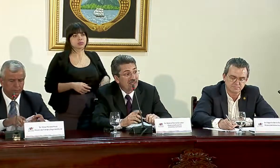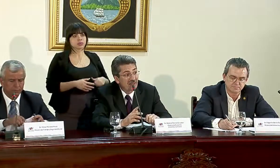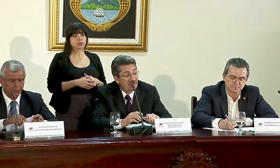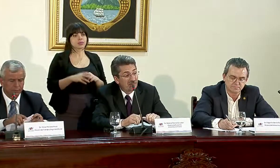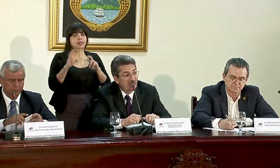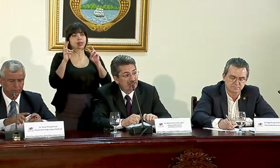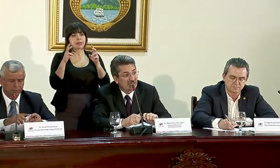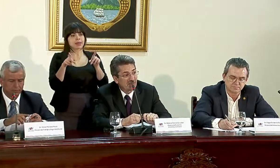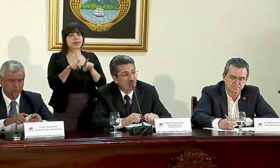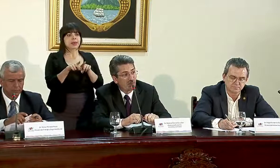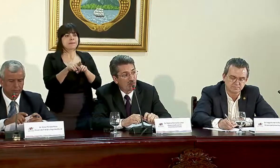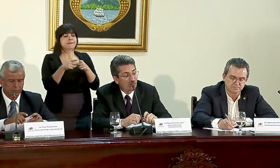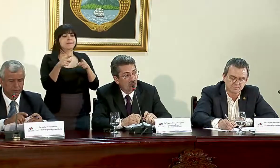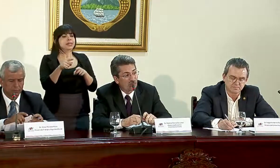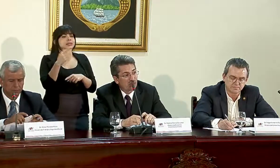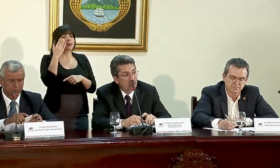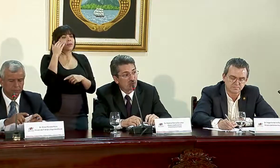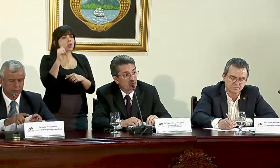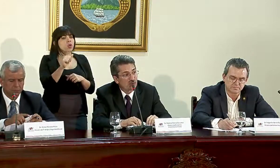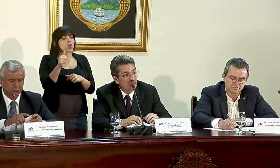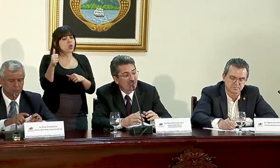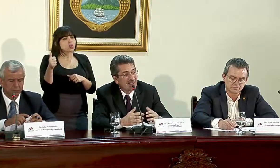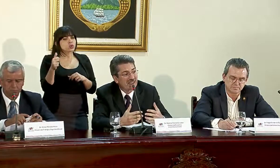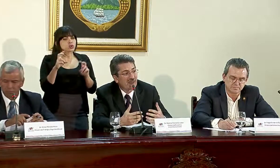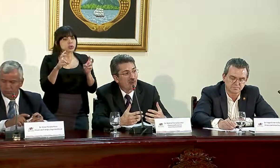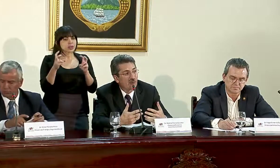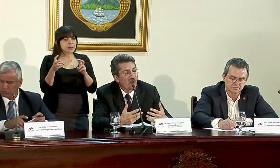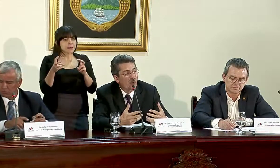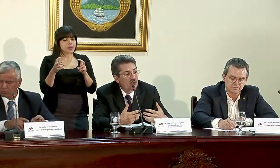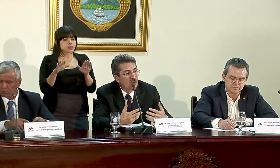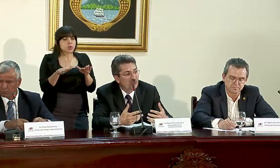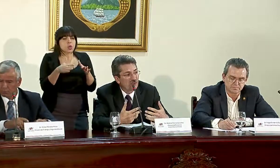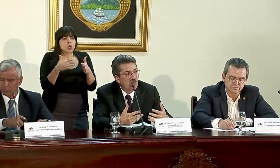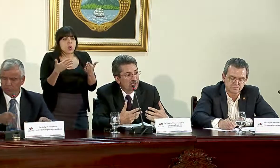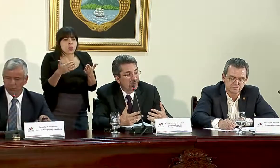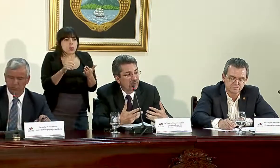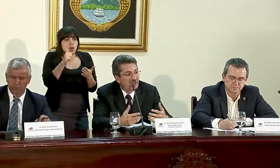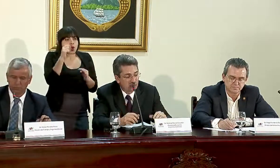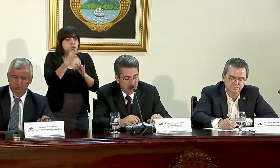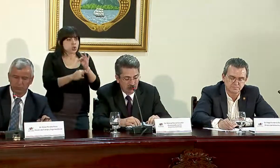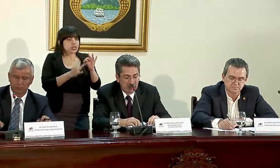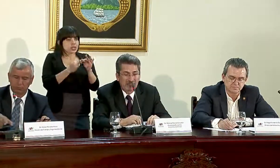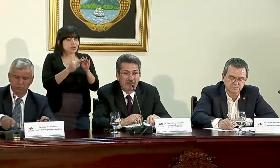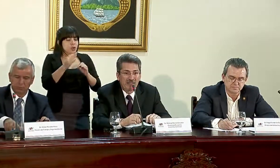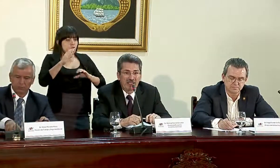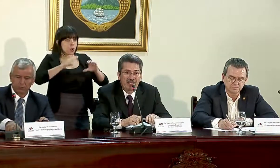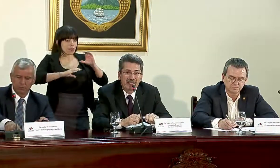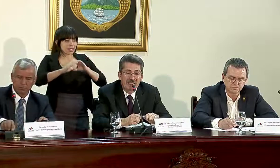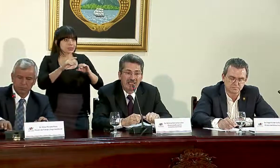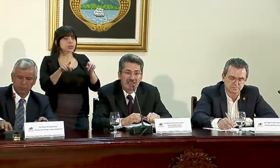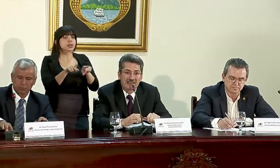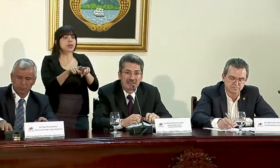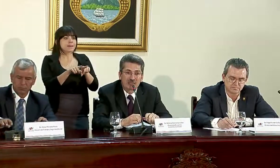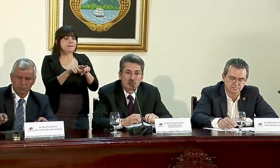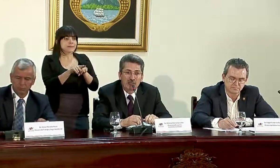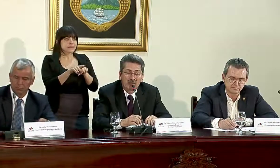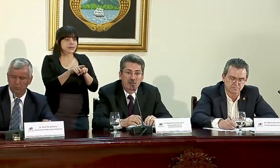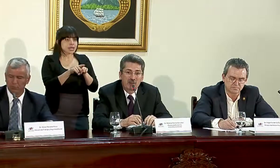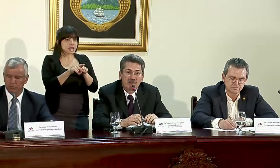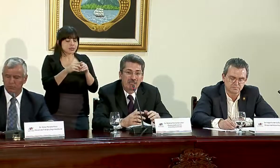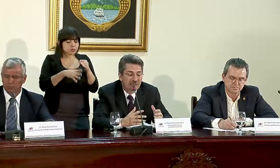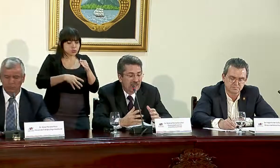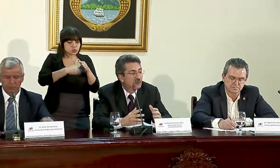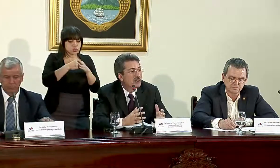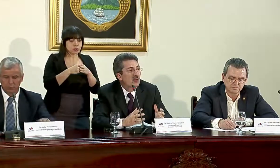El tema también pasa por otros temas de cómo otro tipo de comercio también se está